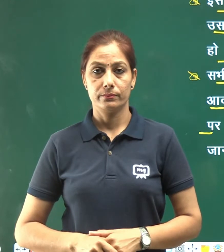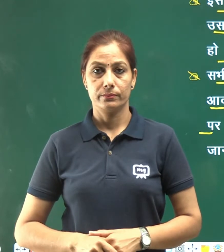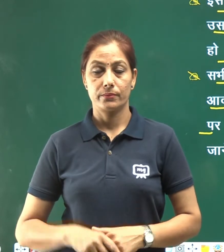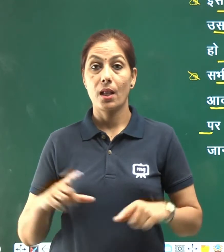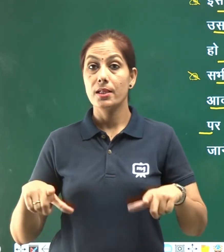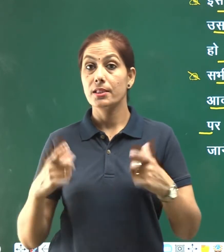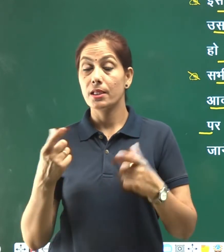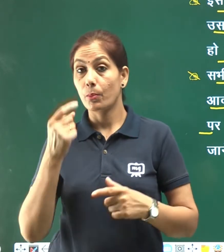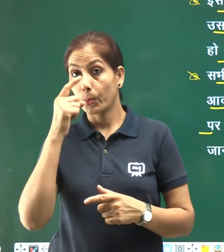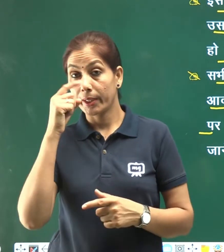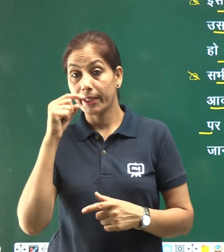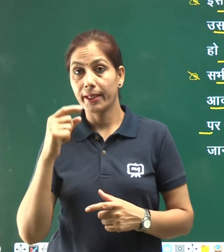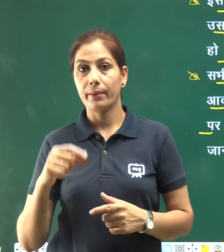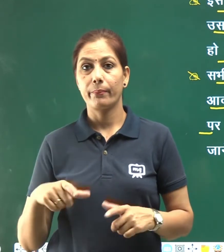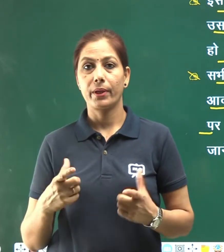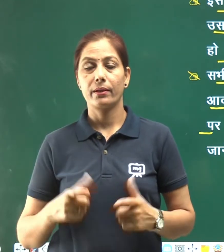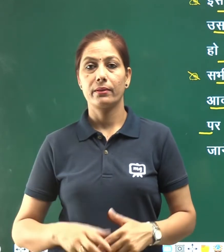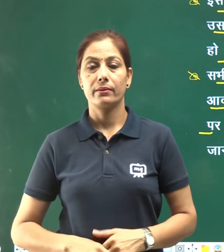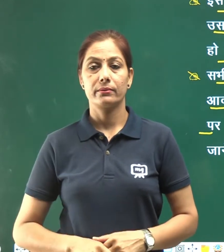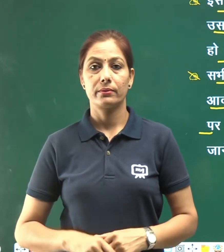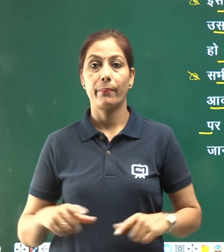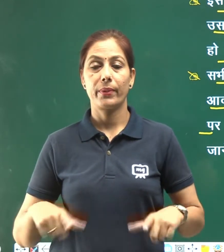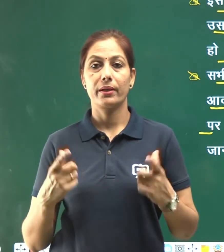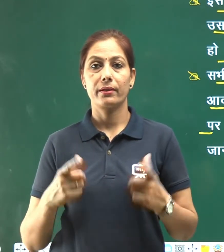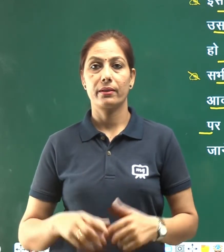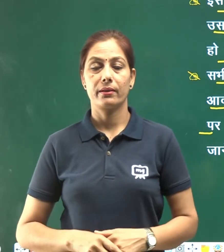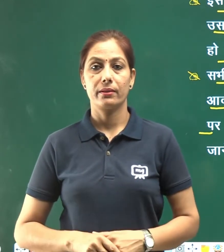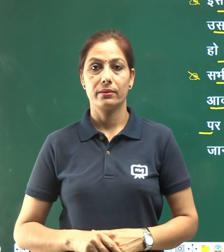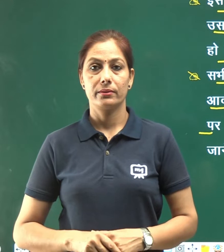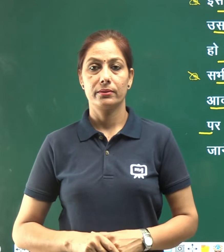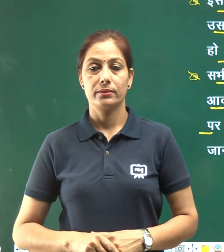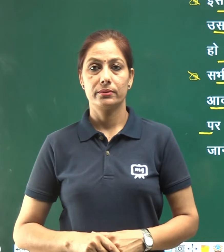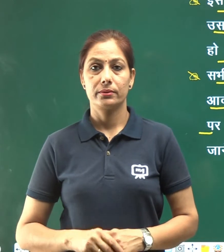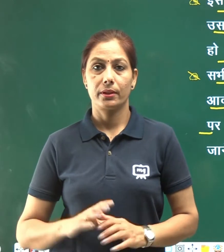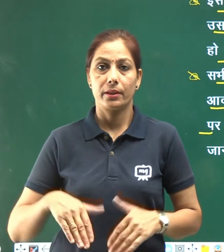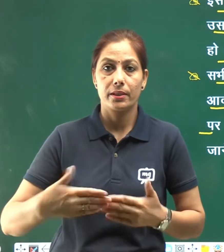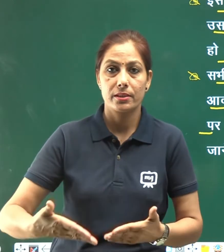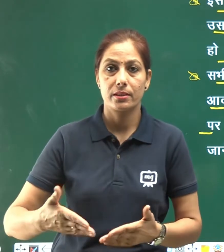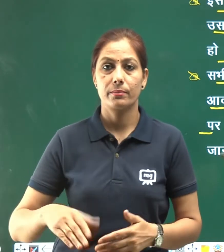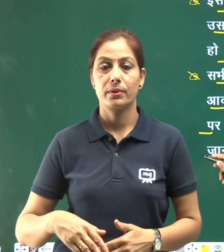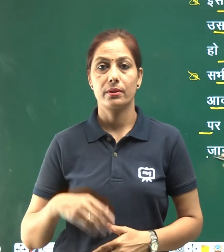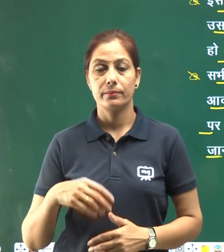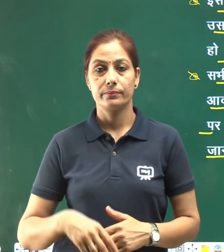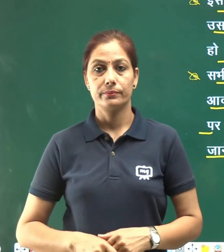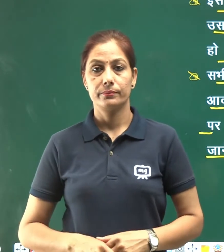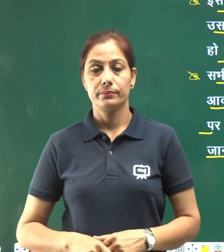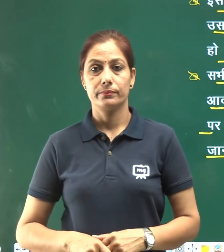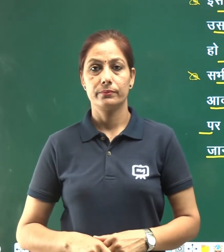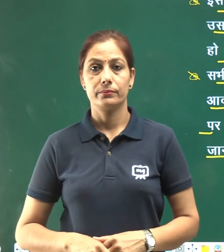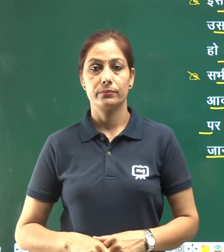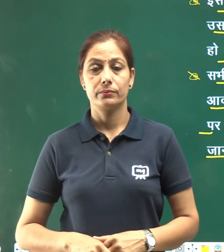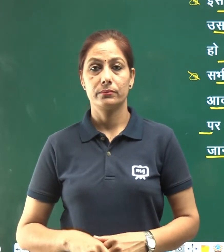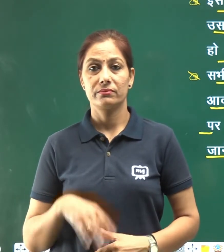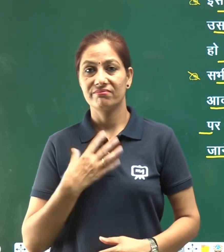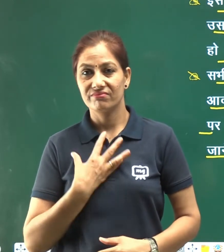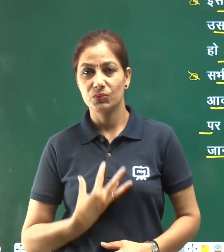जामुन के पेड़ के गिर जाने पर दुख